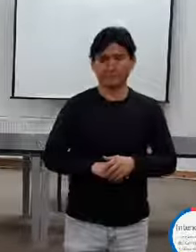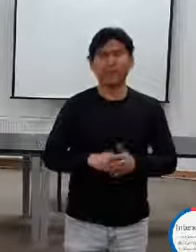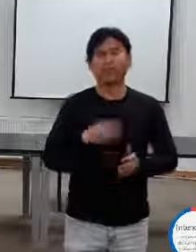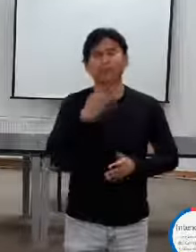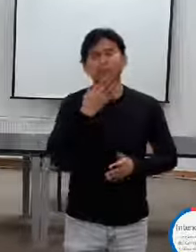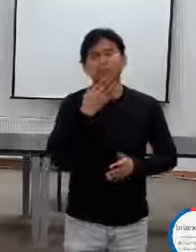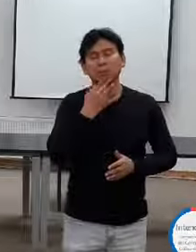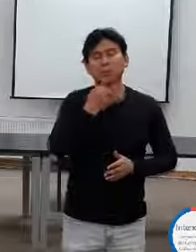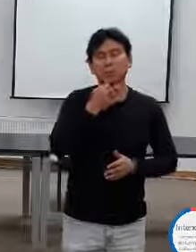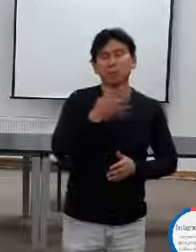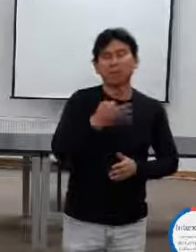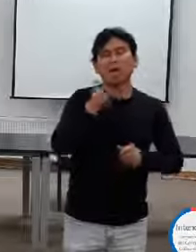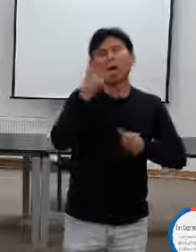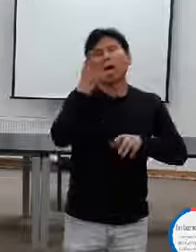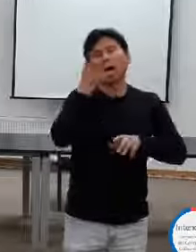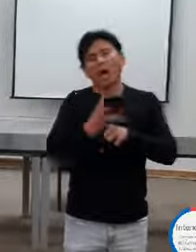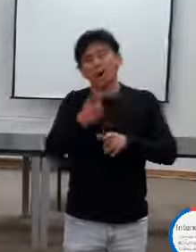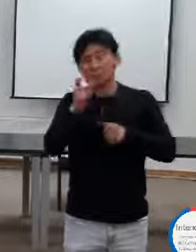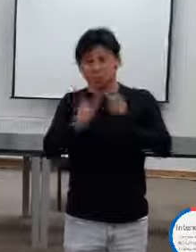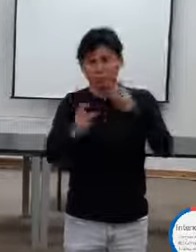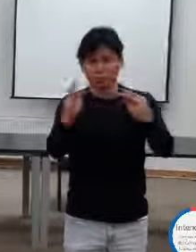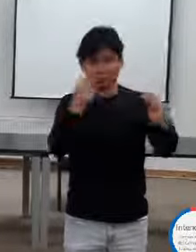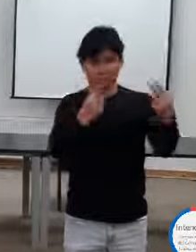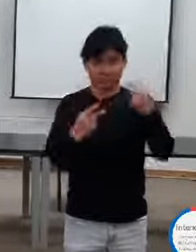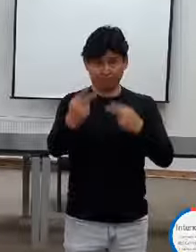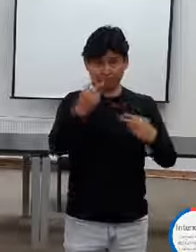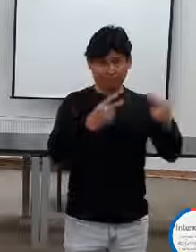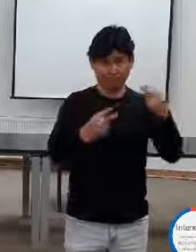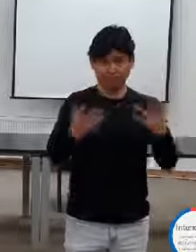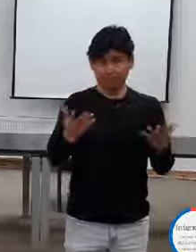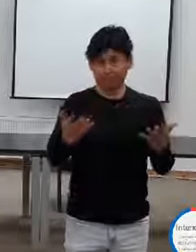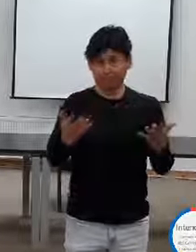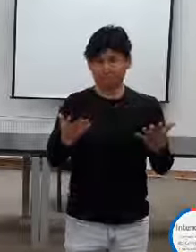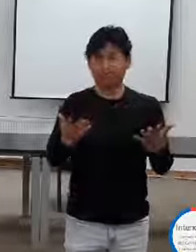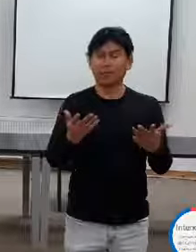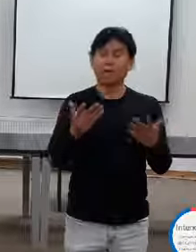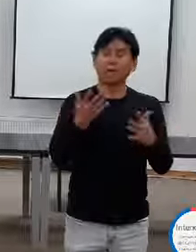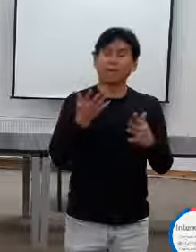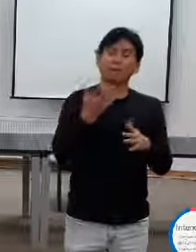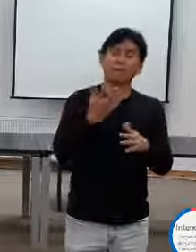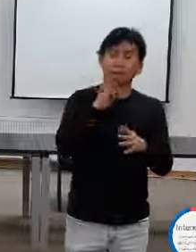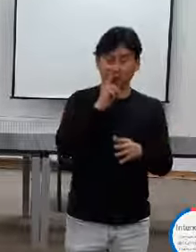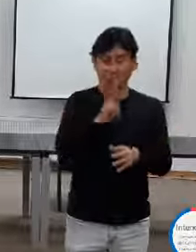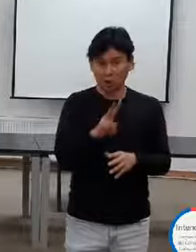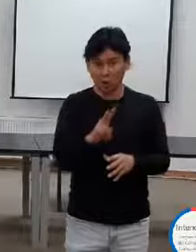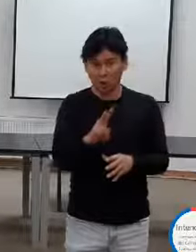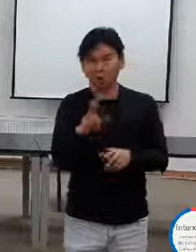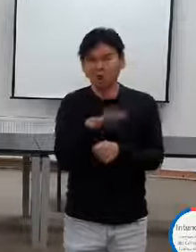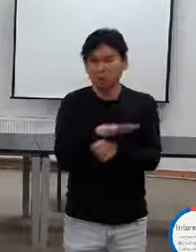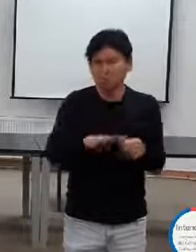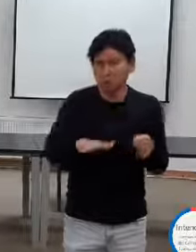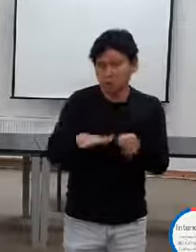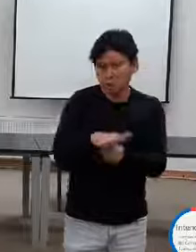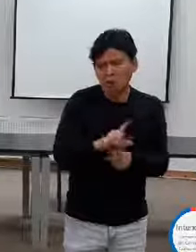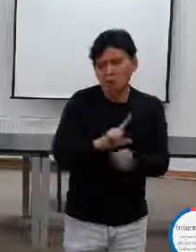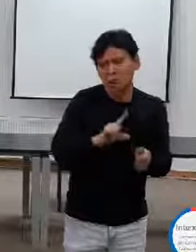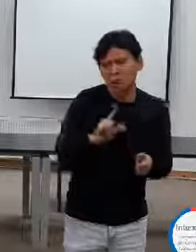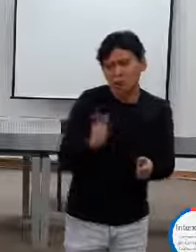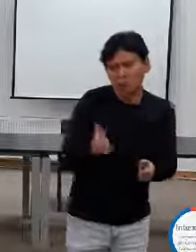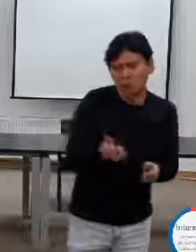poco la expectativa mucha gente que nos pueden estar viendo en este momento pueden haber vivido alguna situación de